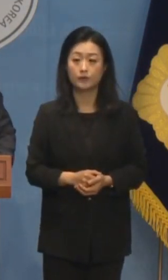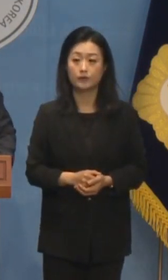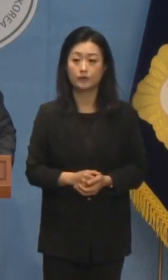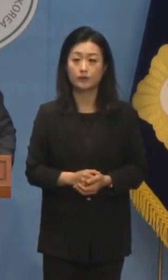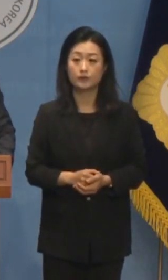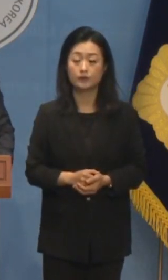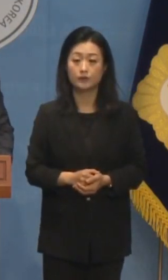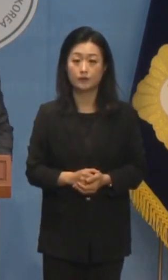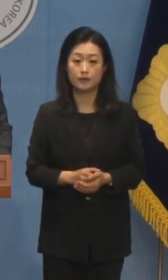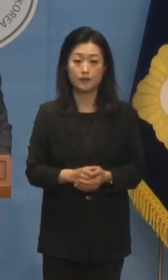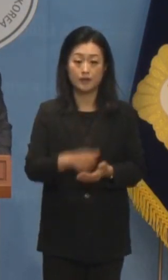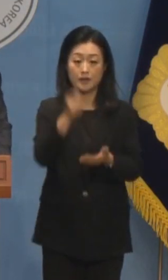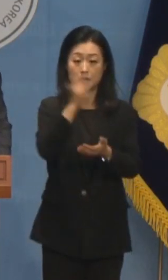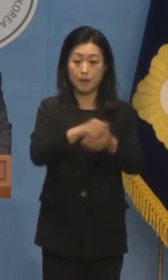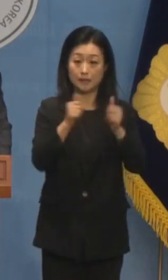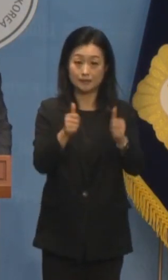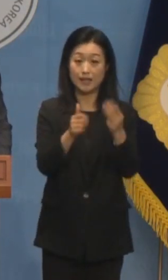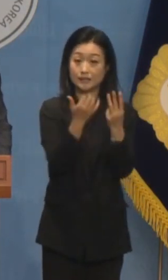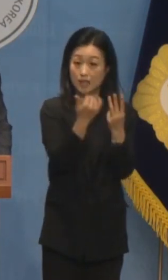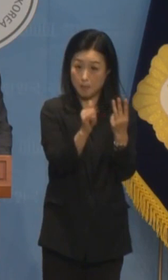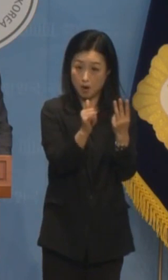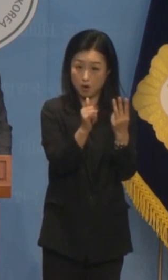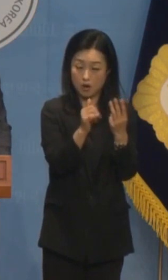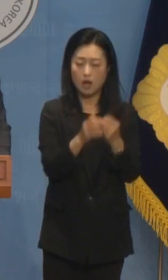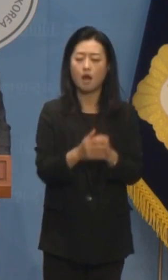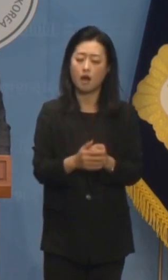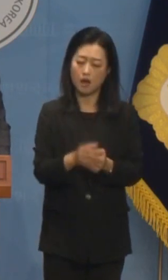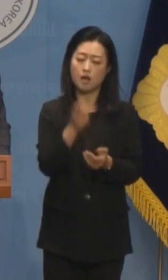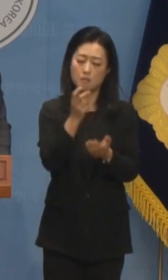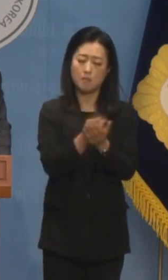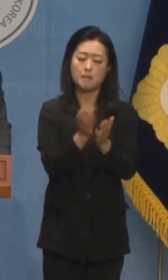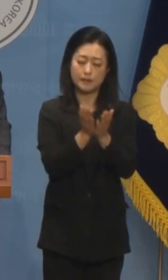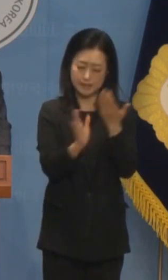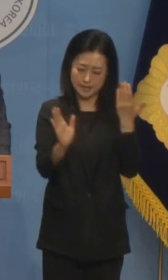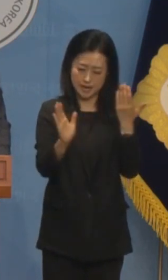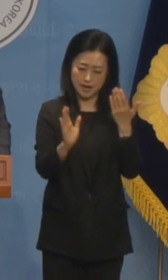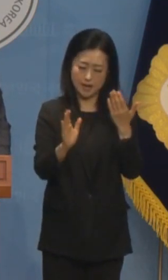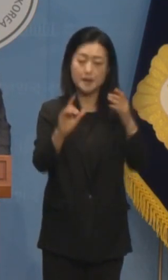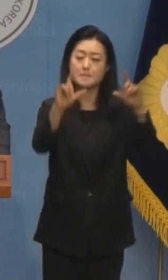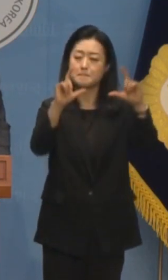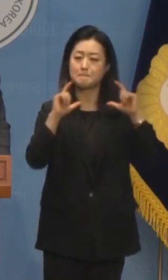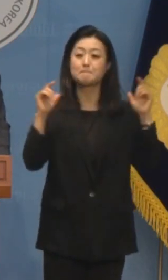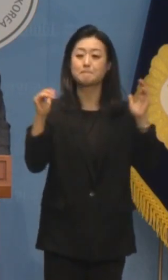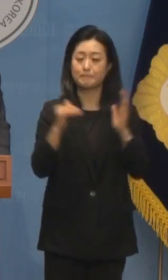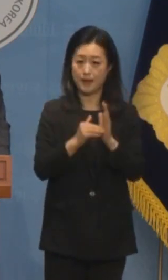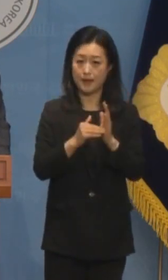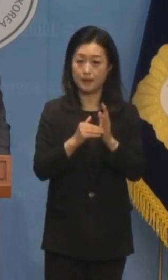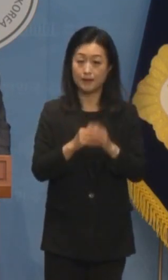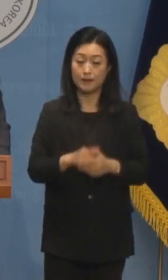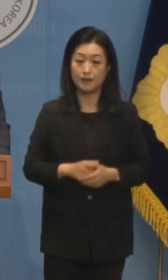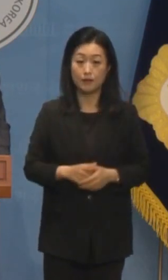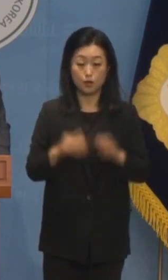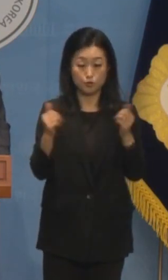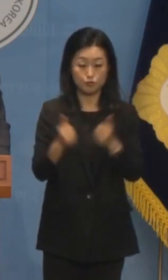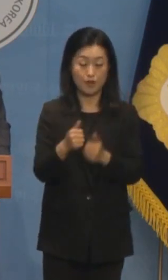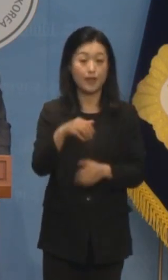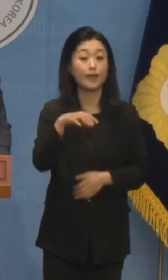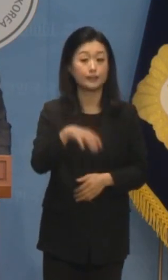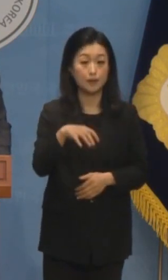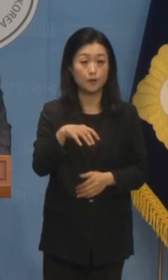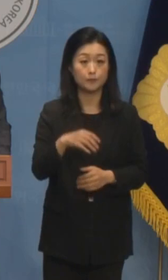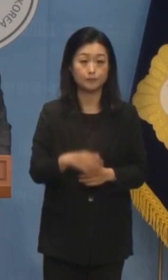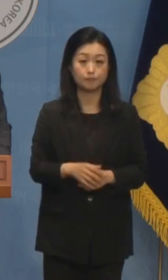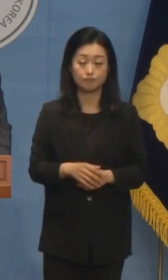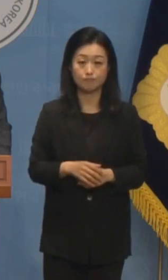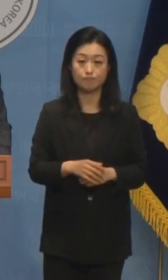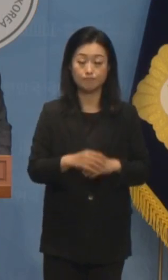3인의 헌법재판관이 위헌 의견을 냈습니다. 이러면 당연히 국회가